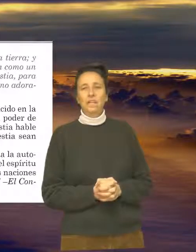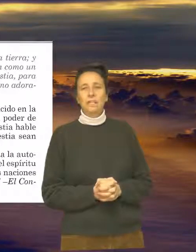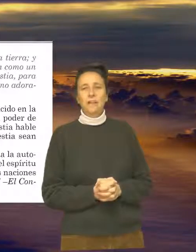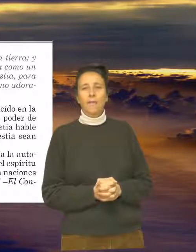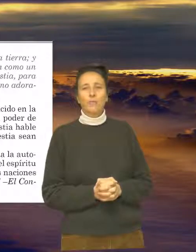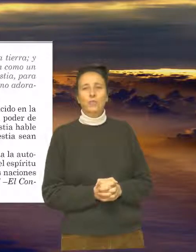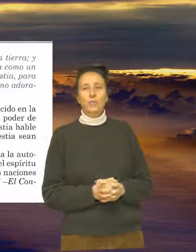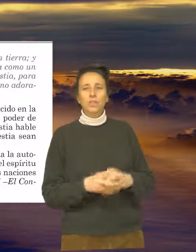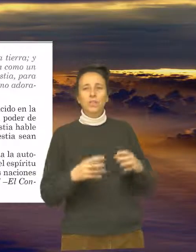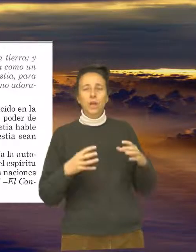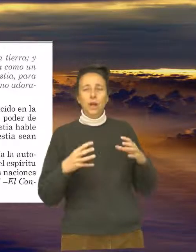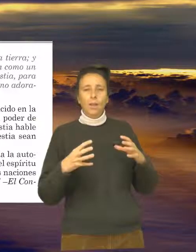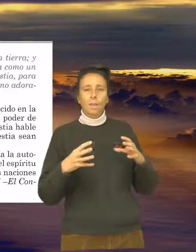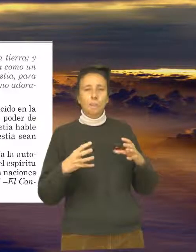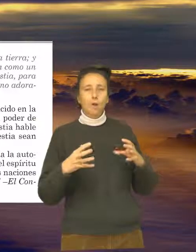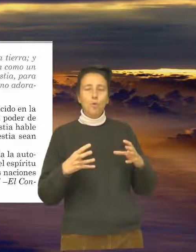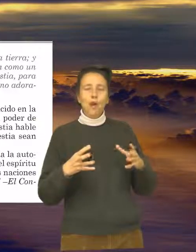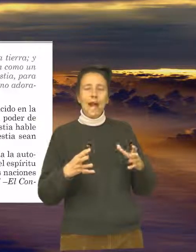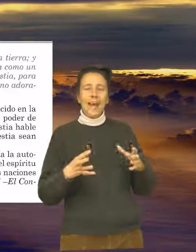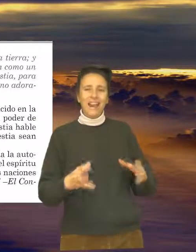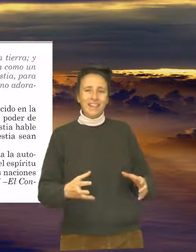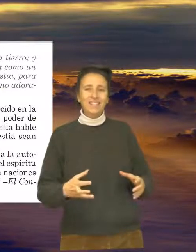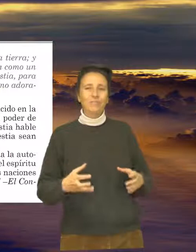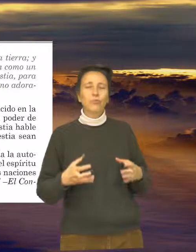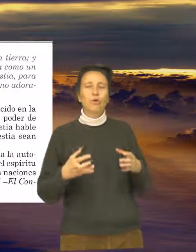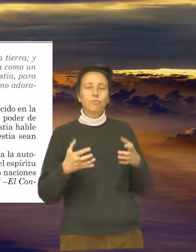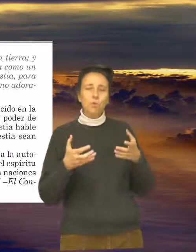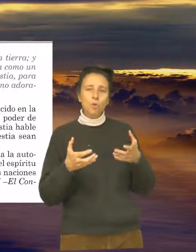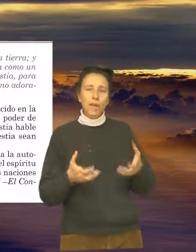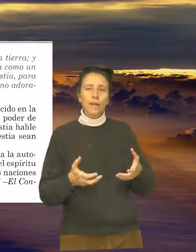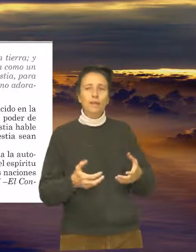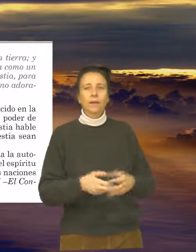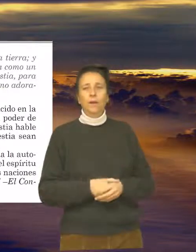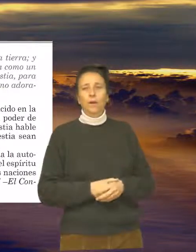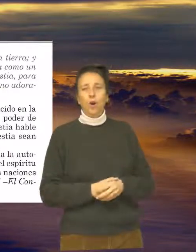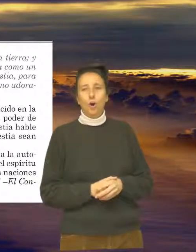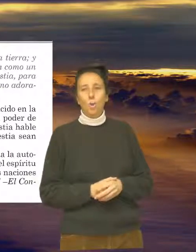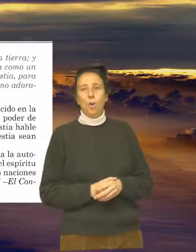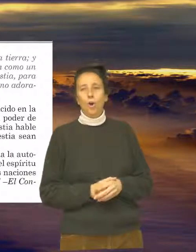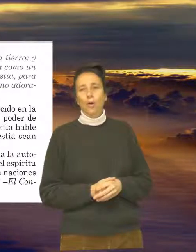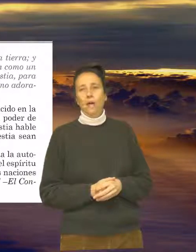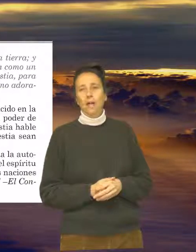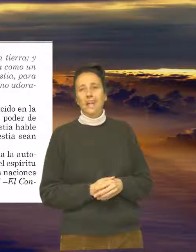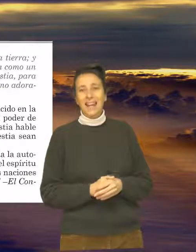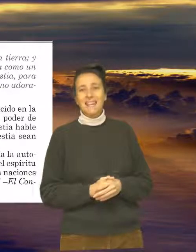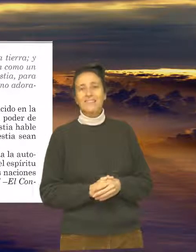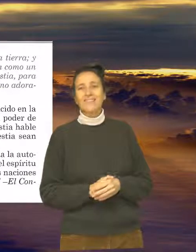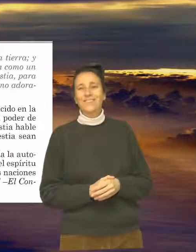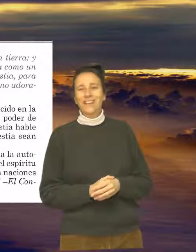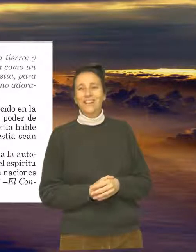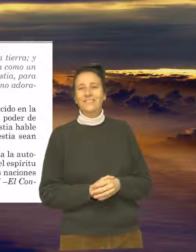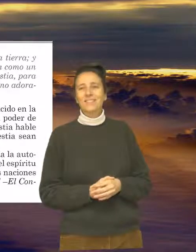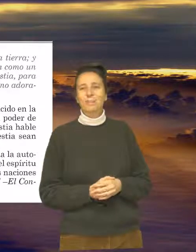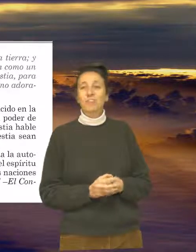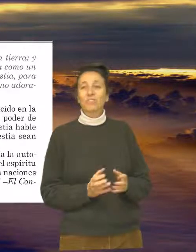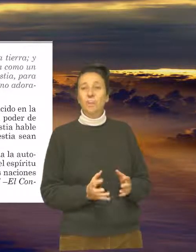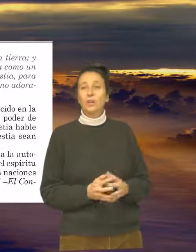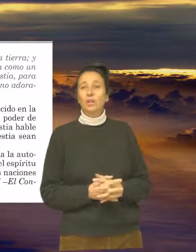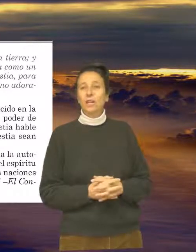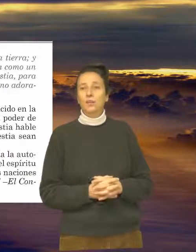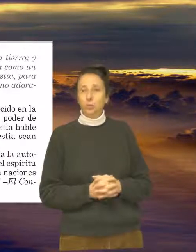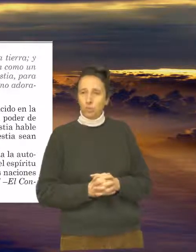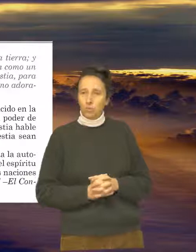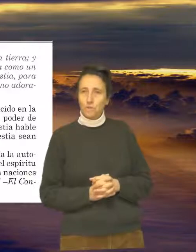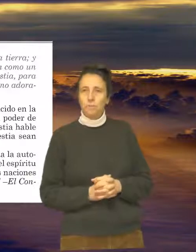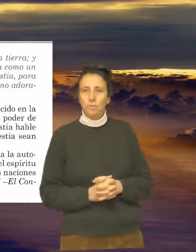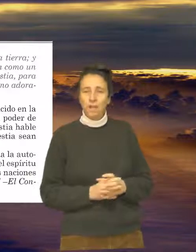poder civil de Estados Unidos, provocará que se formulen como leyes civiles